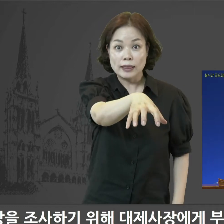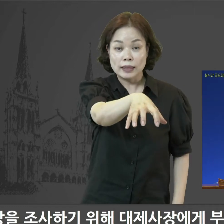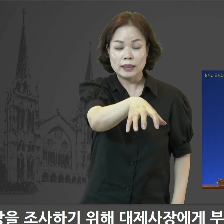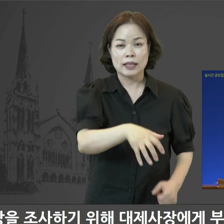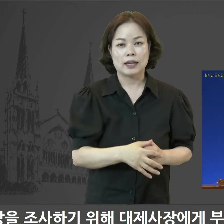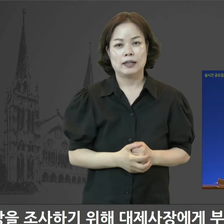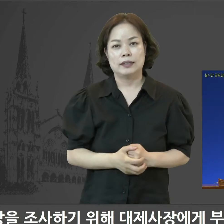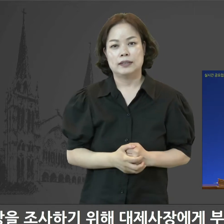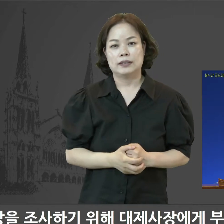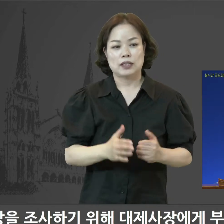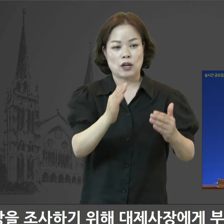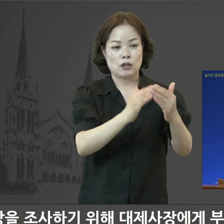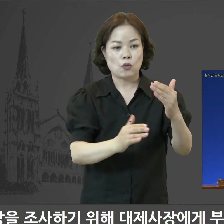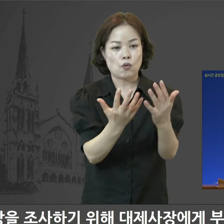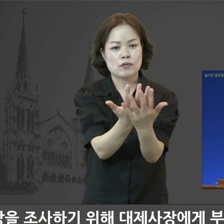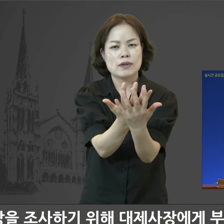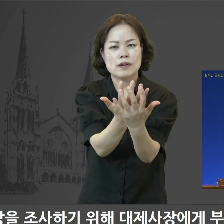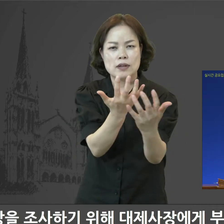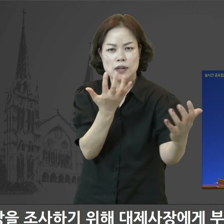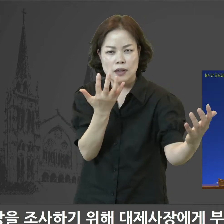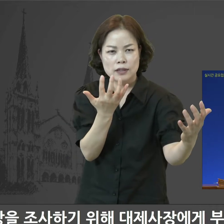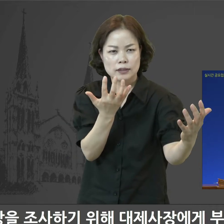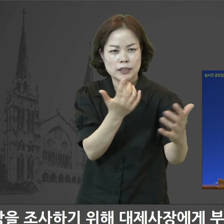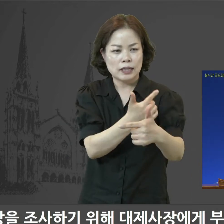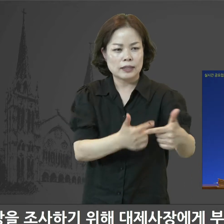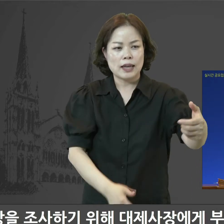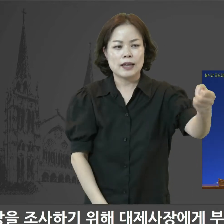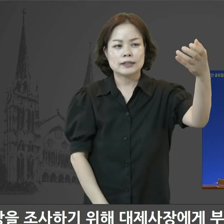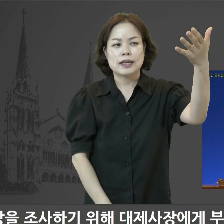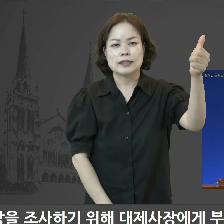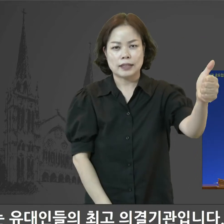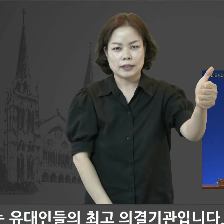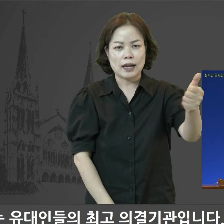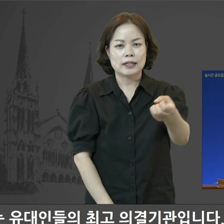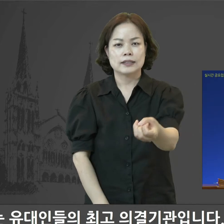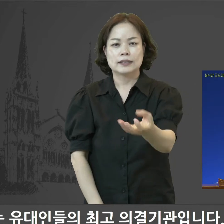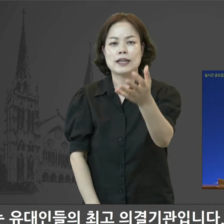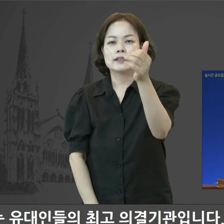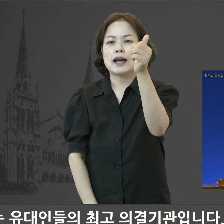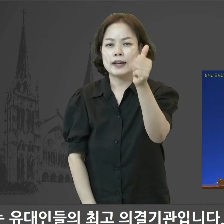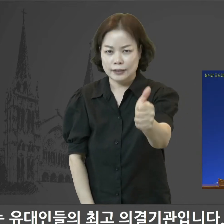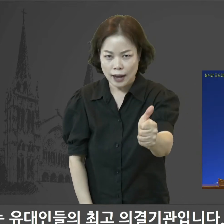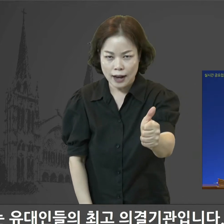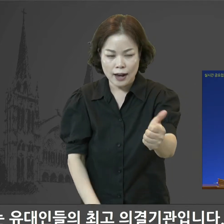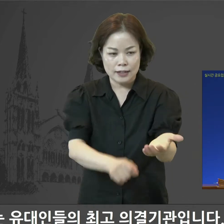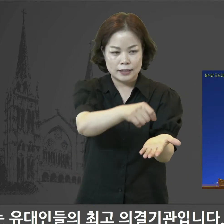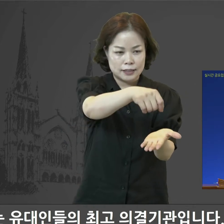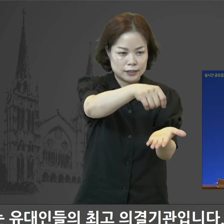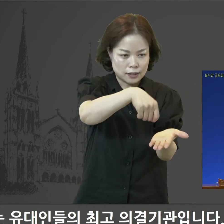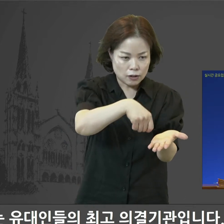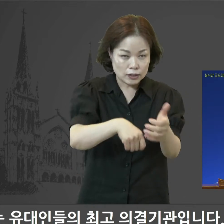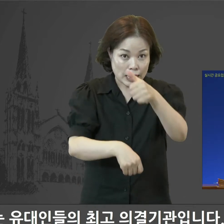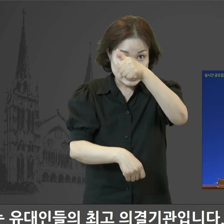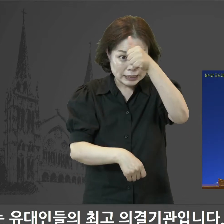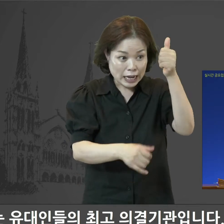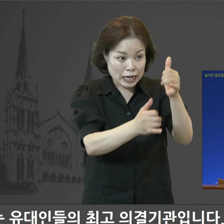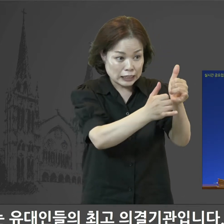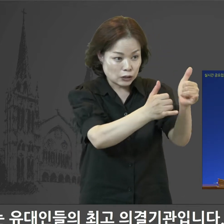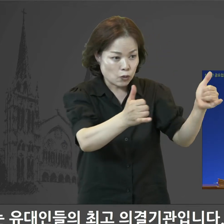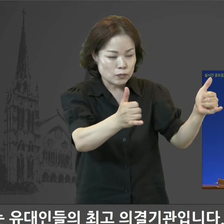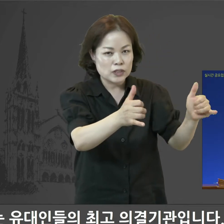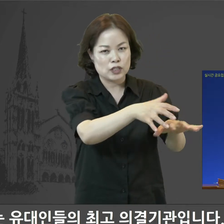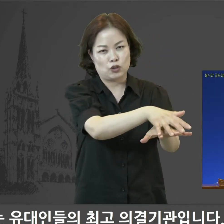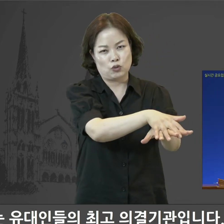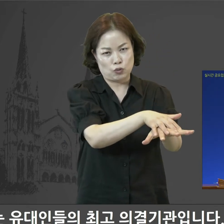기관이고요. 공회의 구성원은 대제사장, 제사장, 서기관, 장로들 이렇게 구성원이